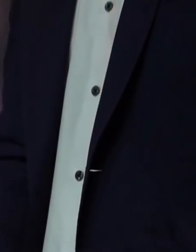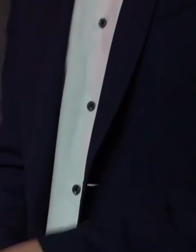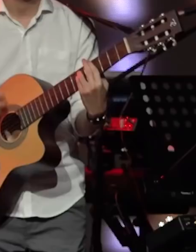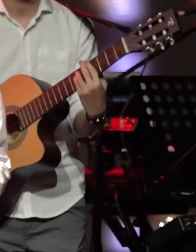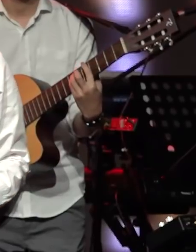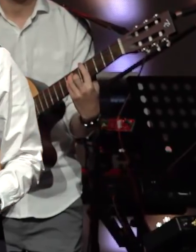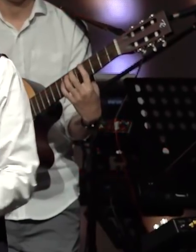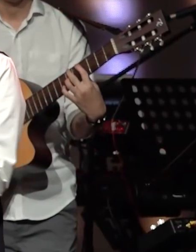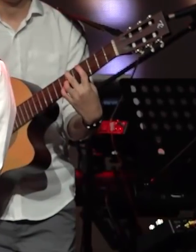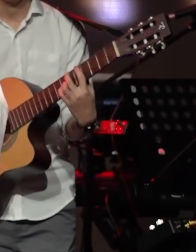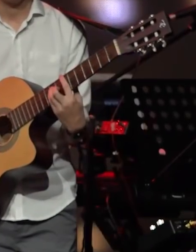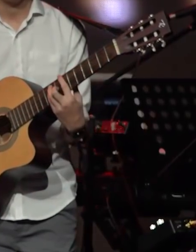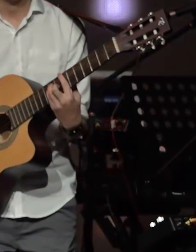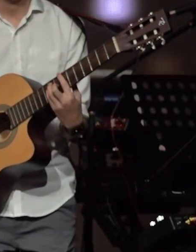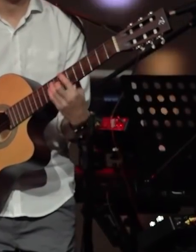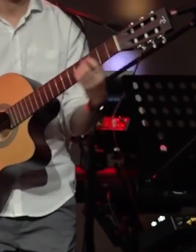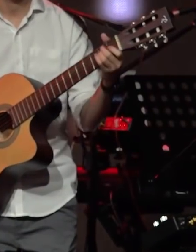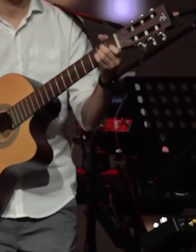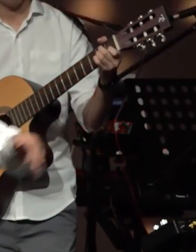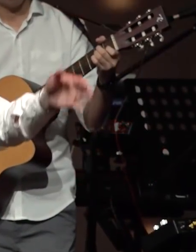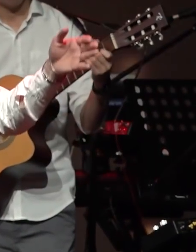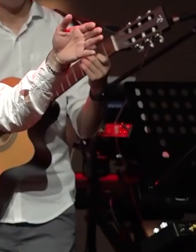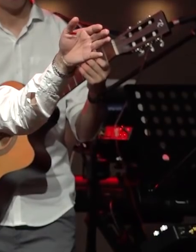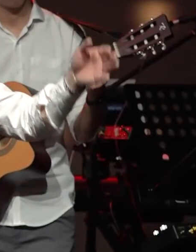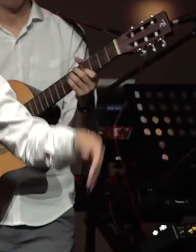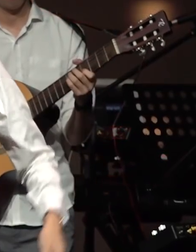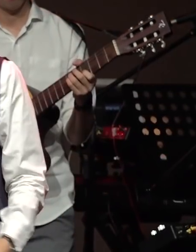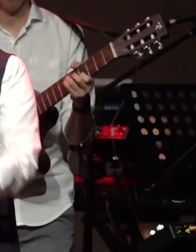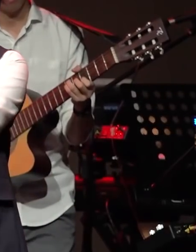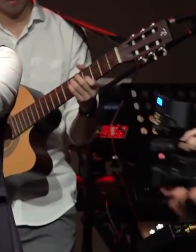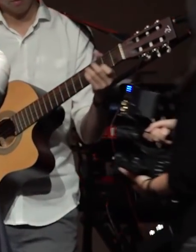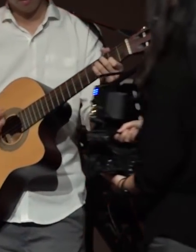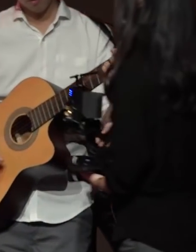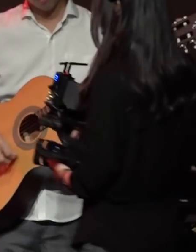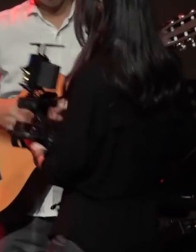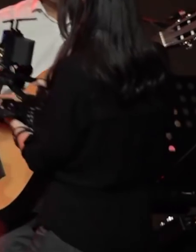biar segala yang bernafas puji Dia.